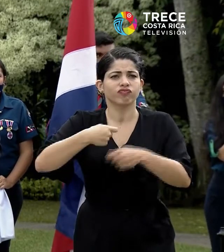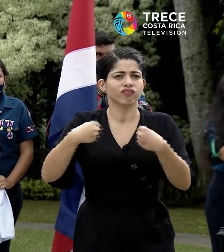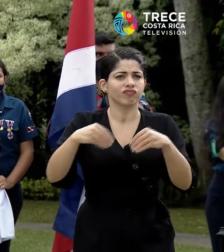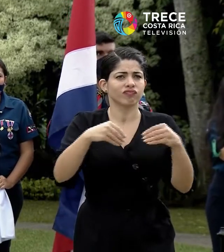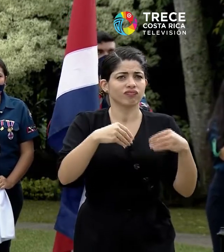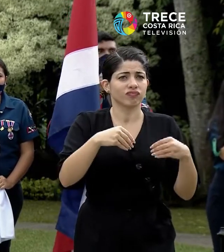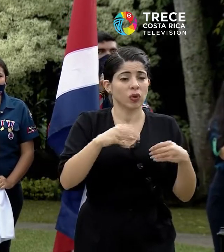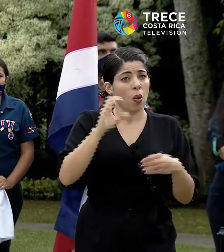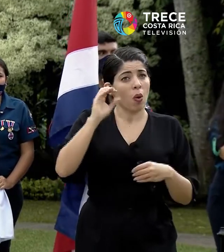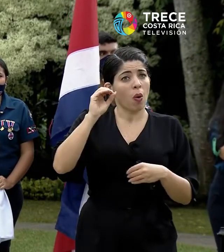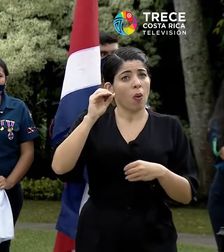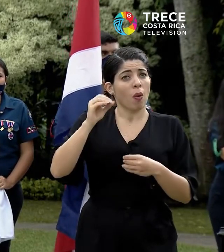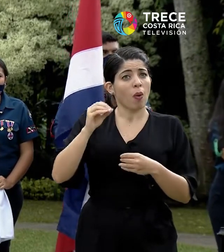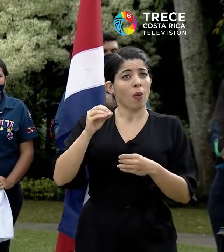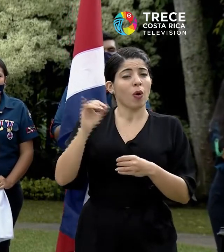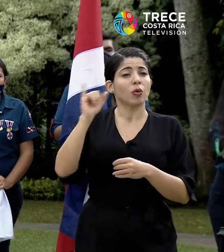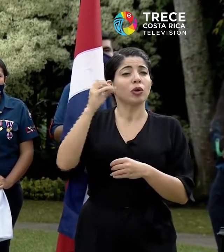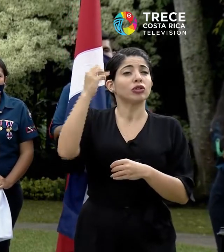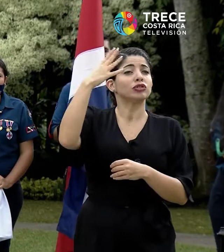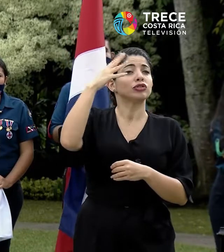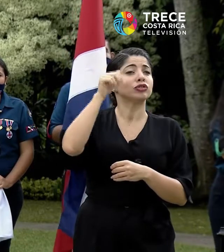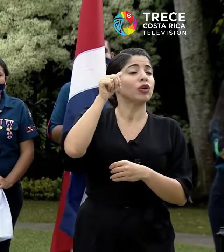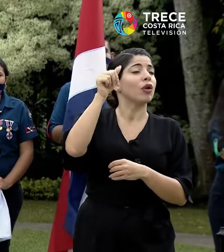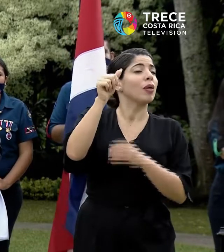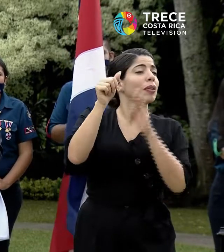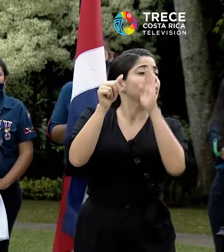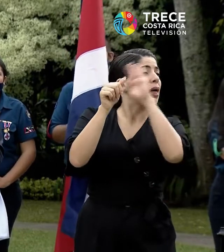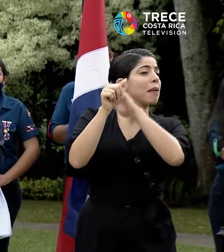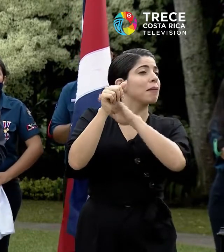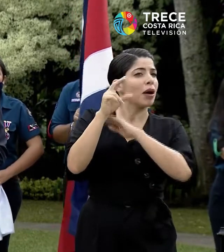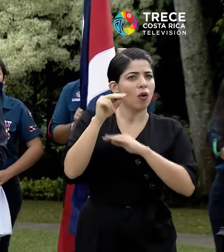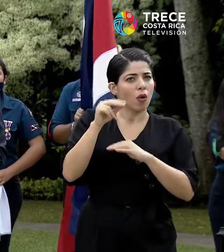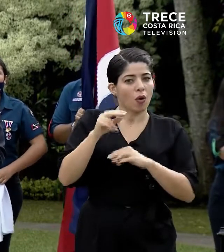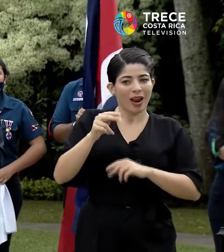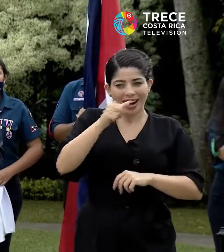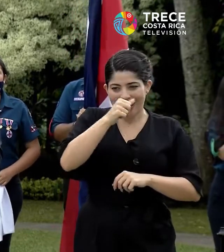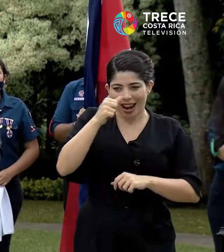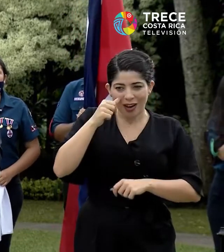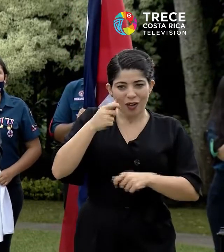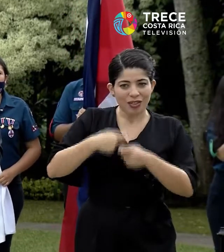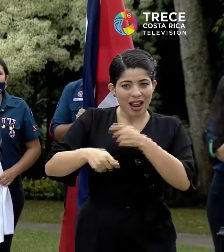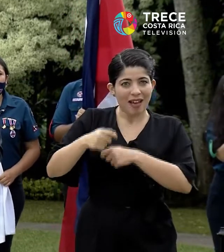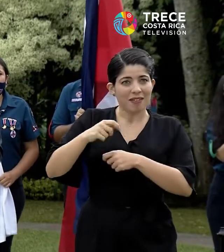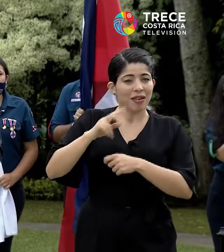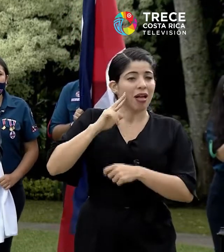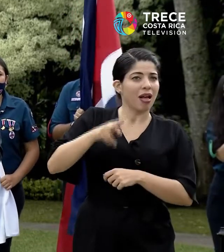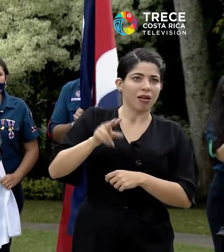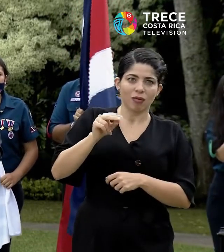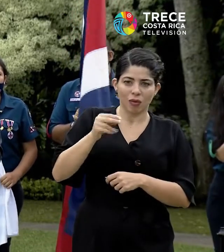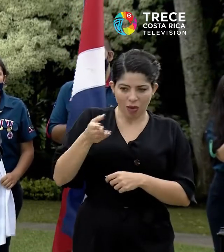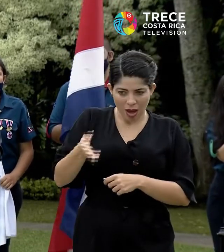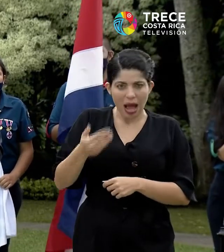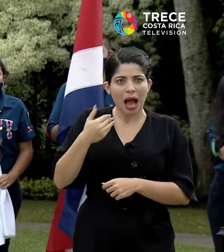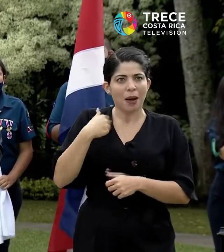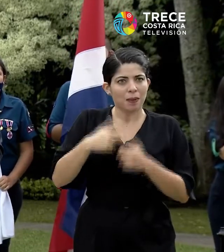¿O lo vamos a tapar con el sol con un dedo? Tenemos un problema serio con el narcotráfico.